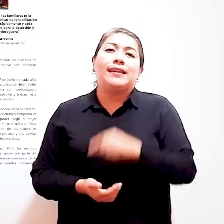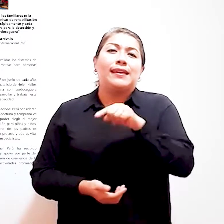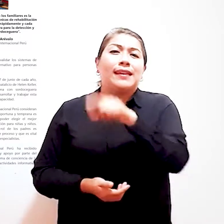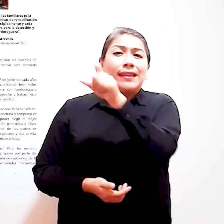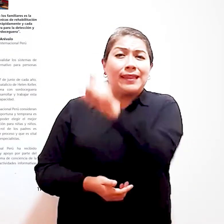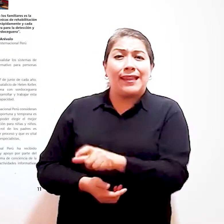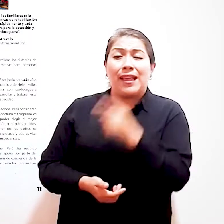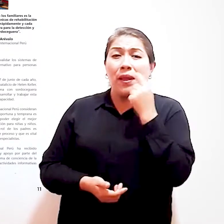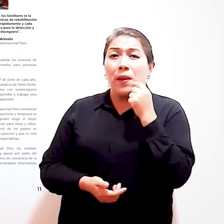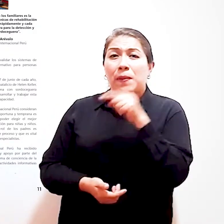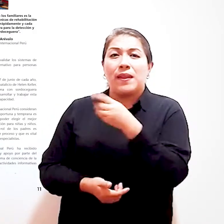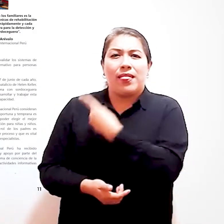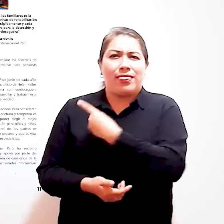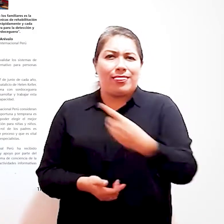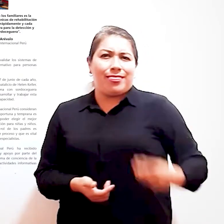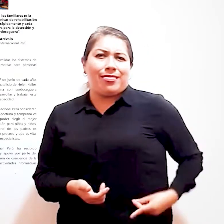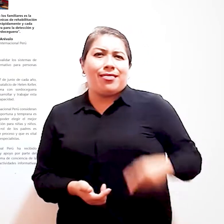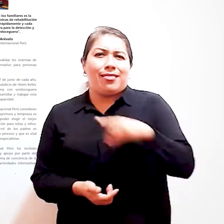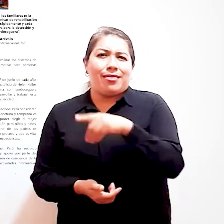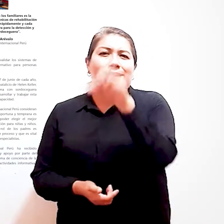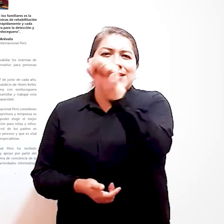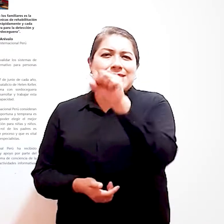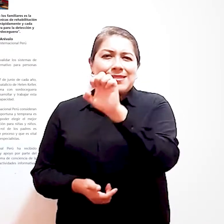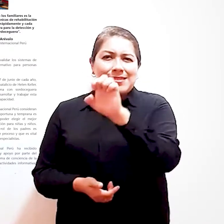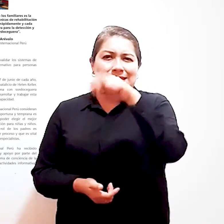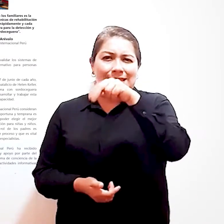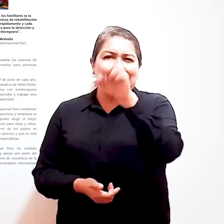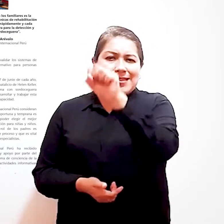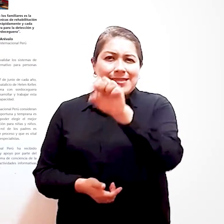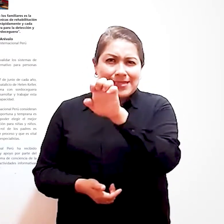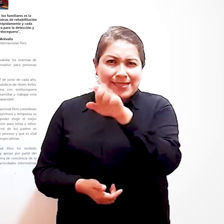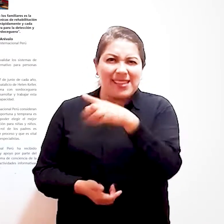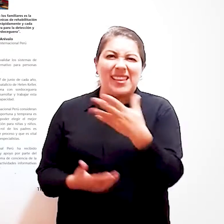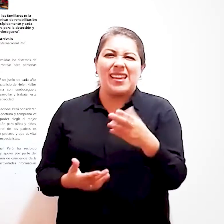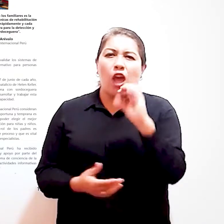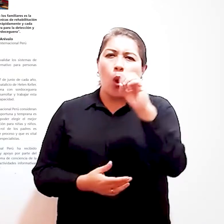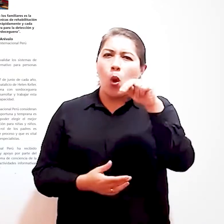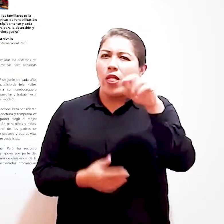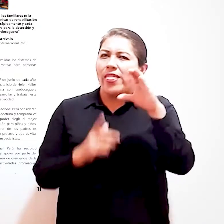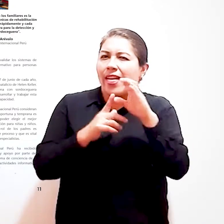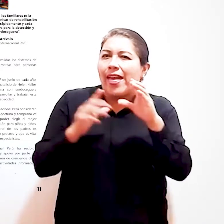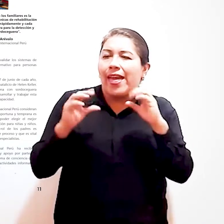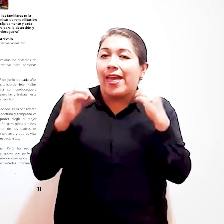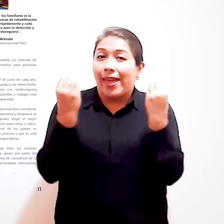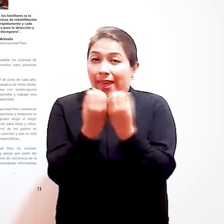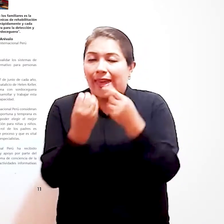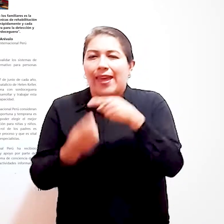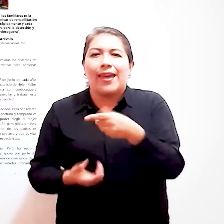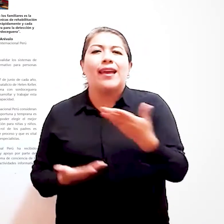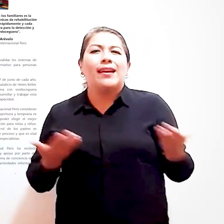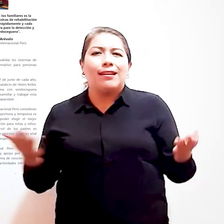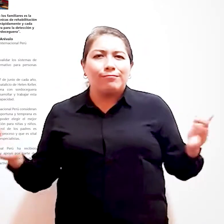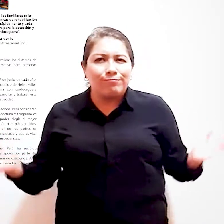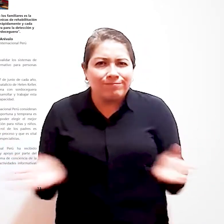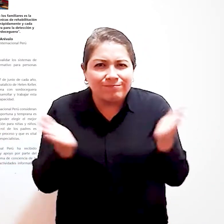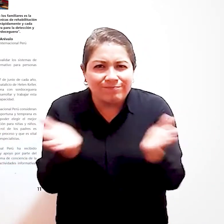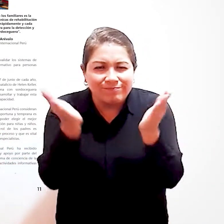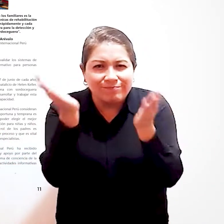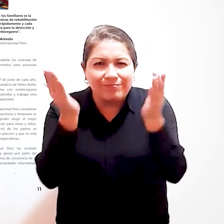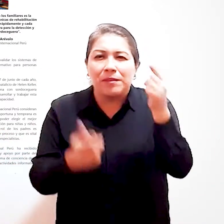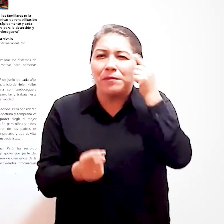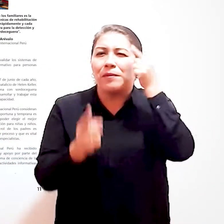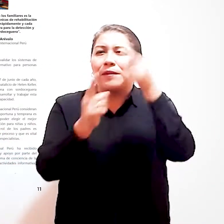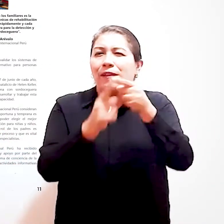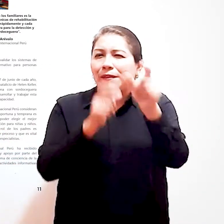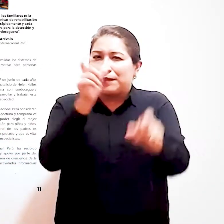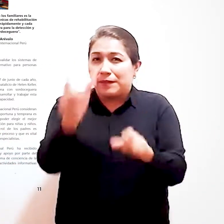Ricardo Ceballos Arevalo es director de Cencia Internacional Perú una ONG que promueve los derechos de las personas con discapacidad